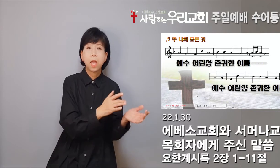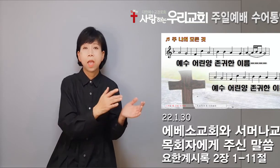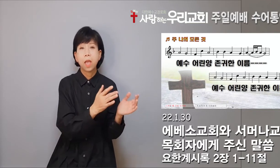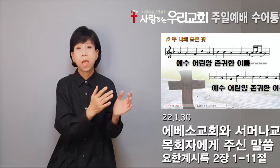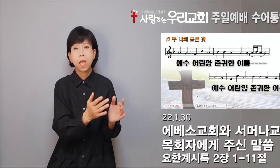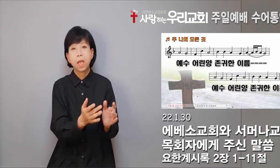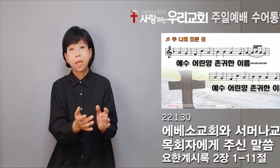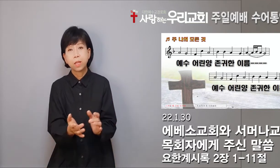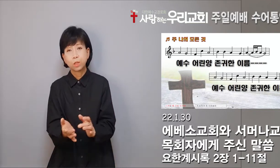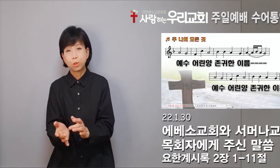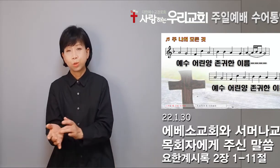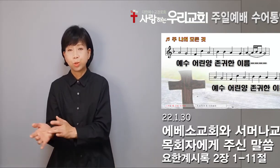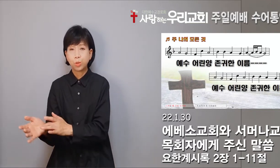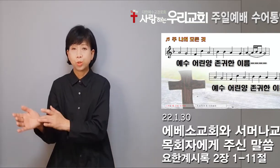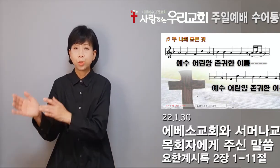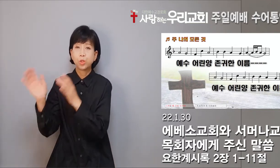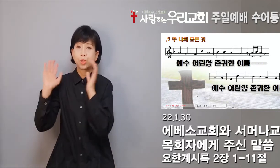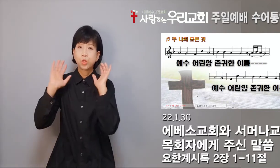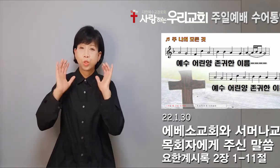예수